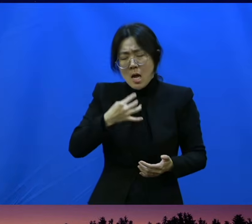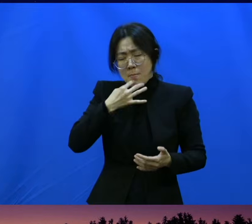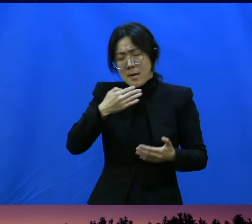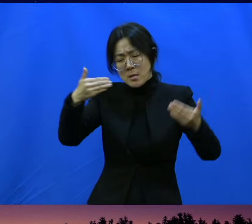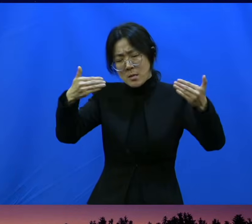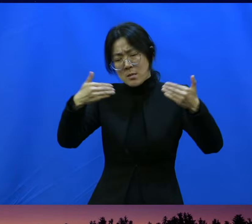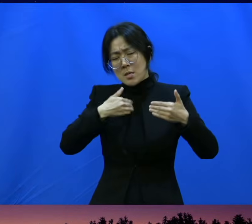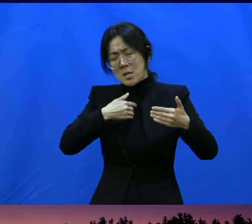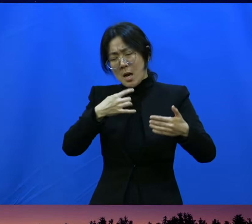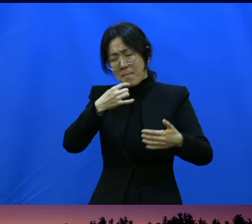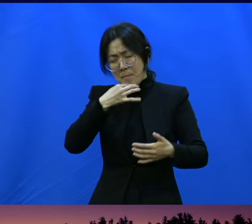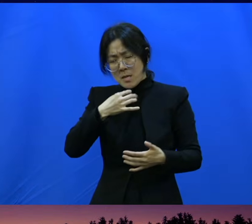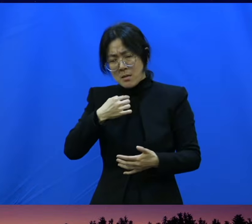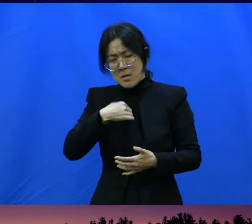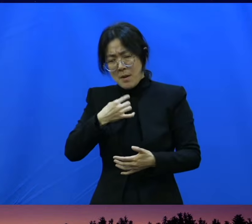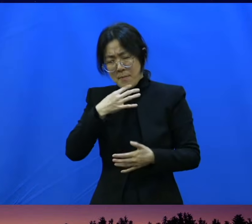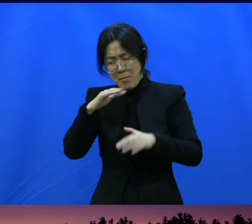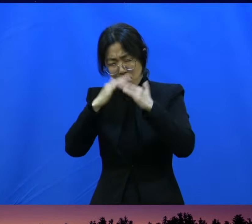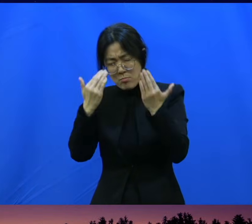거죠.